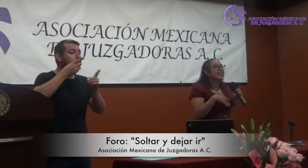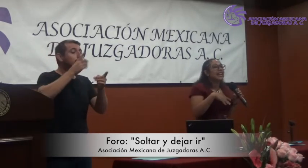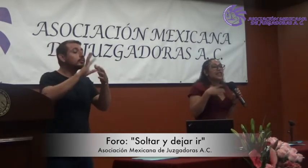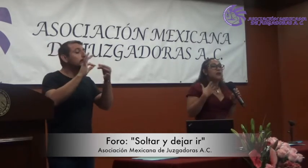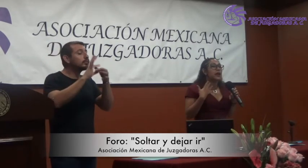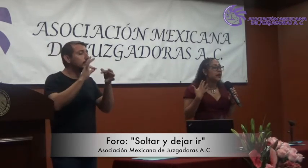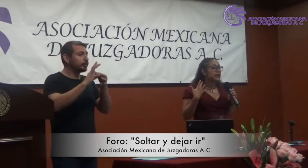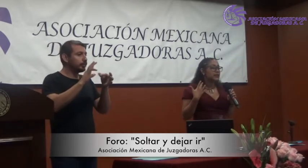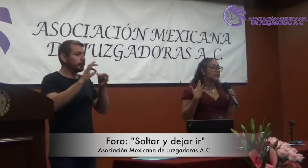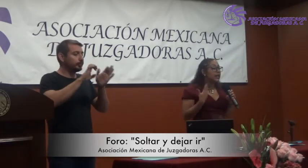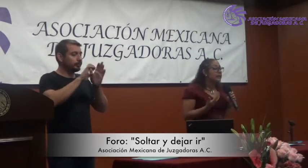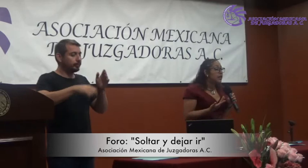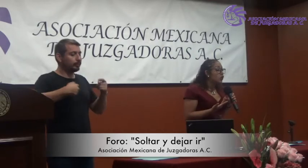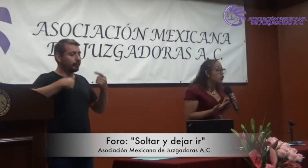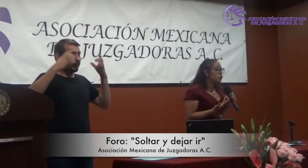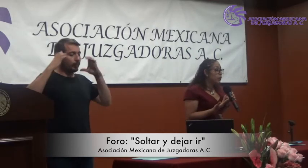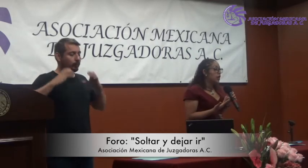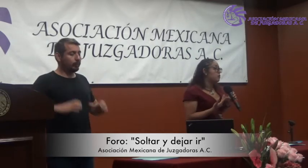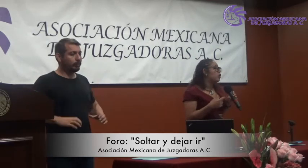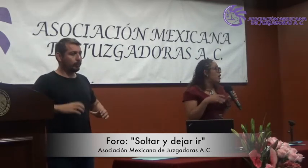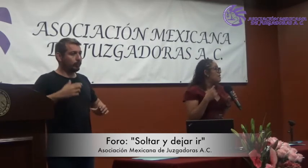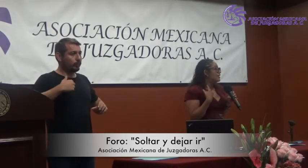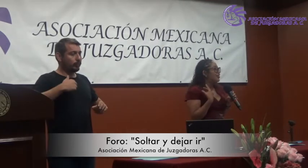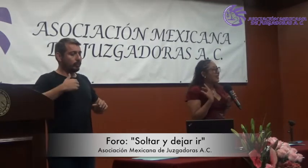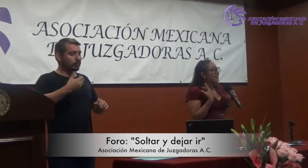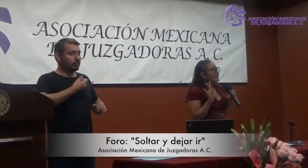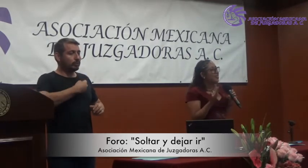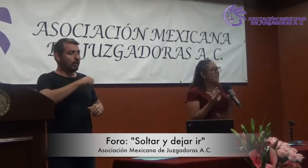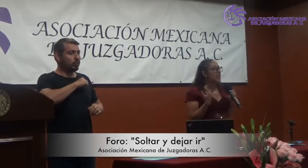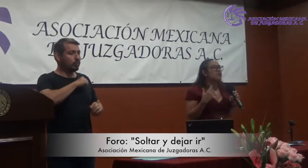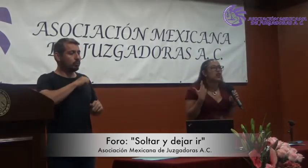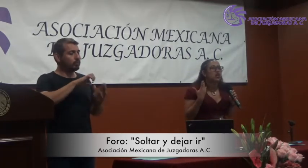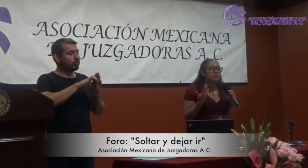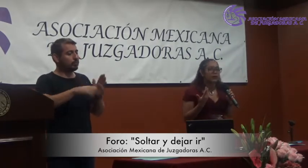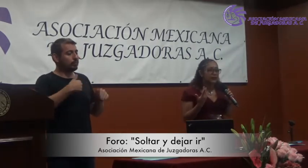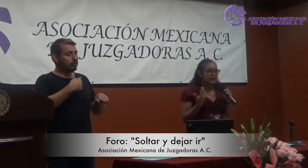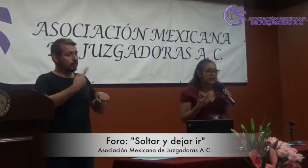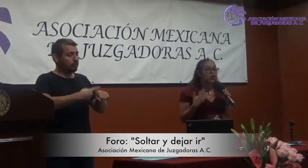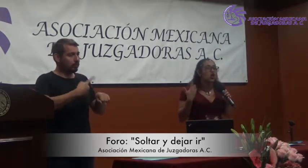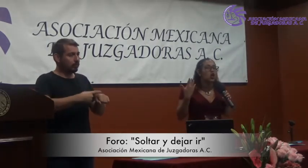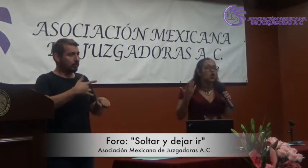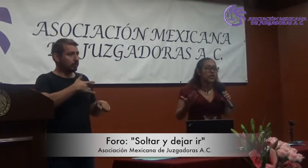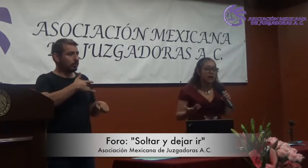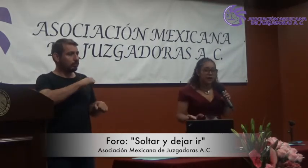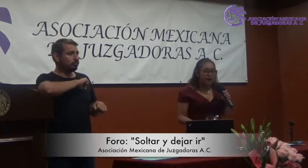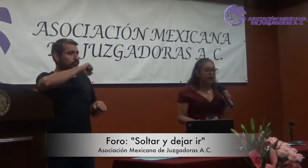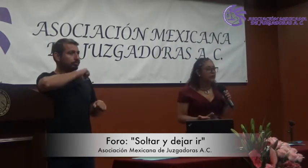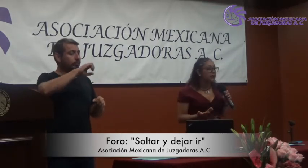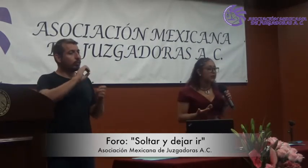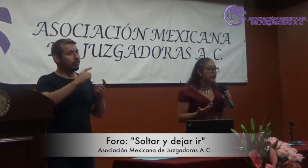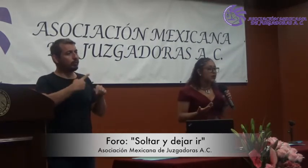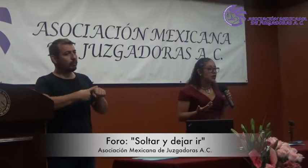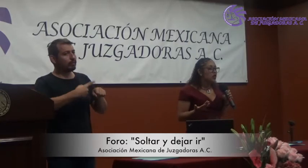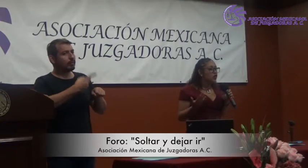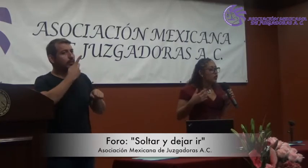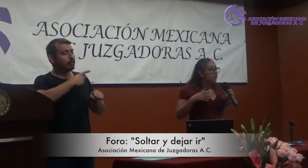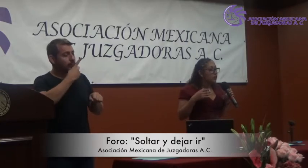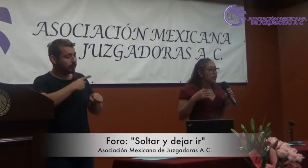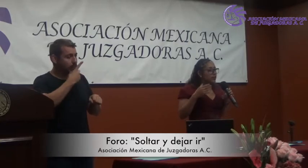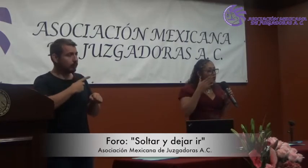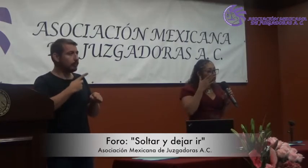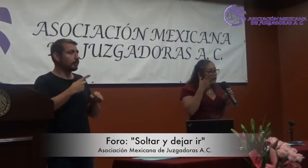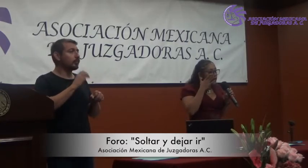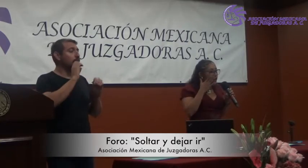se alteran niveles de la salud. Por ejemplo, una persona que está enferma con hipertensión, con diabetes, con